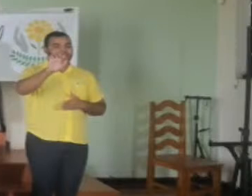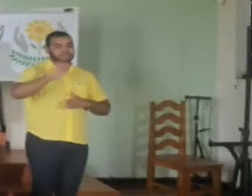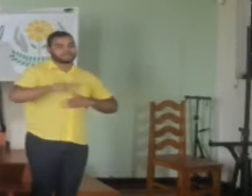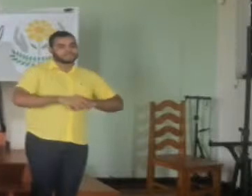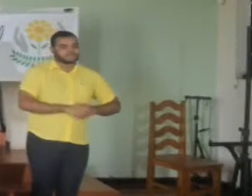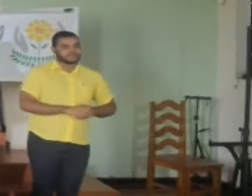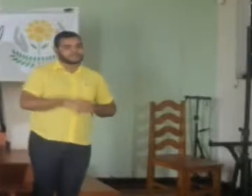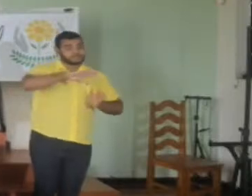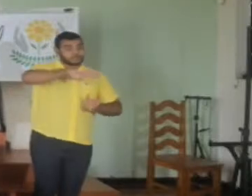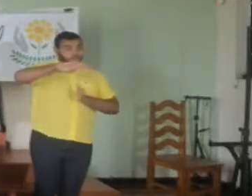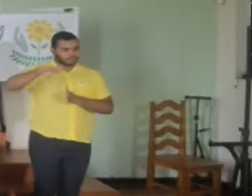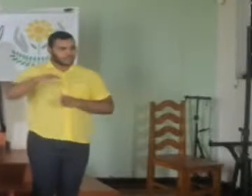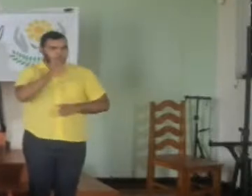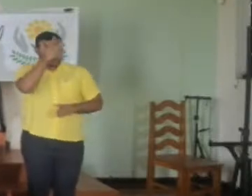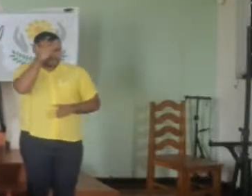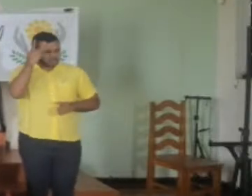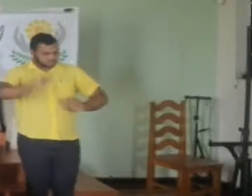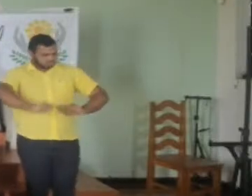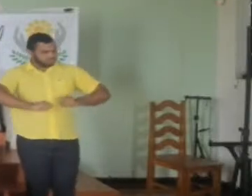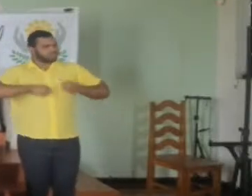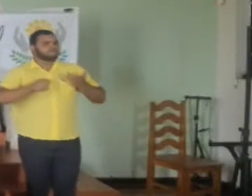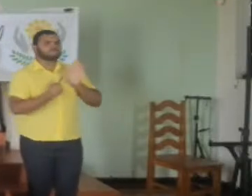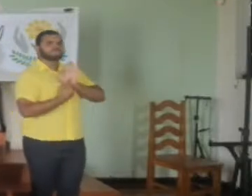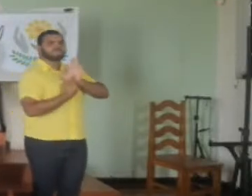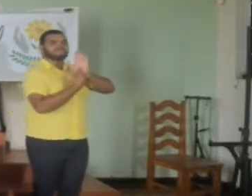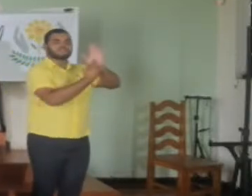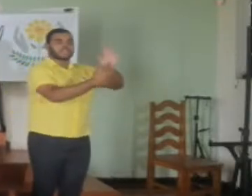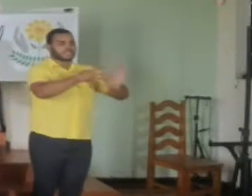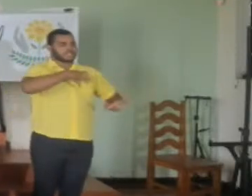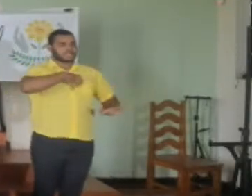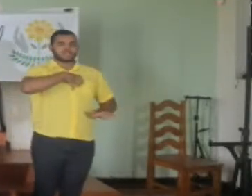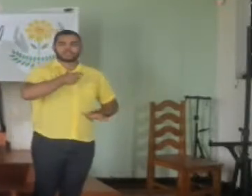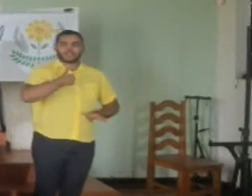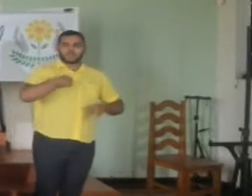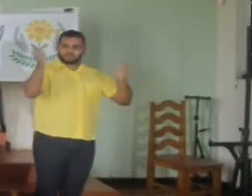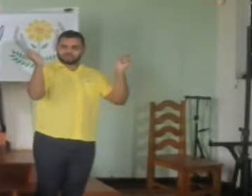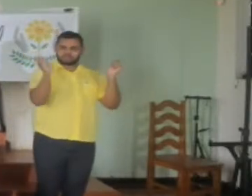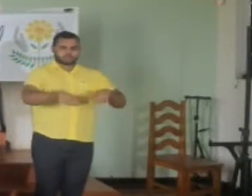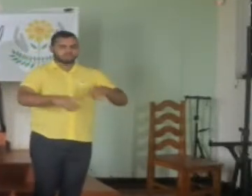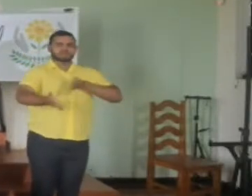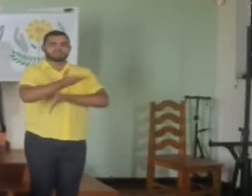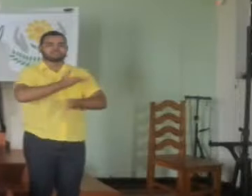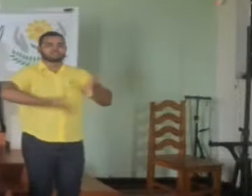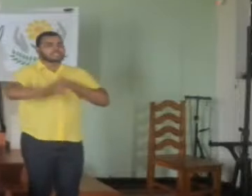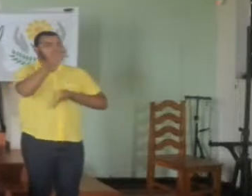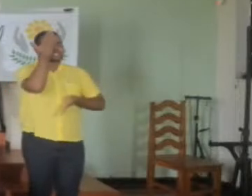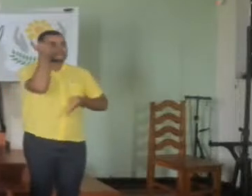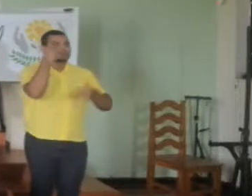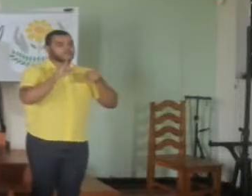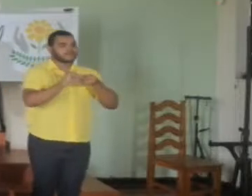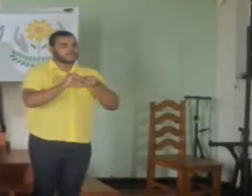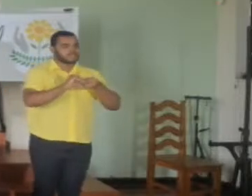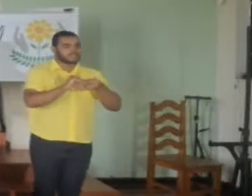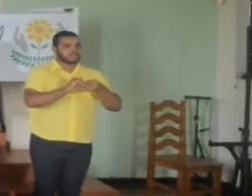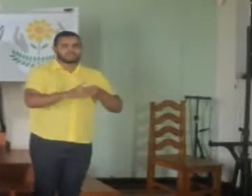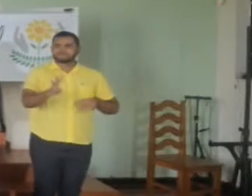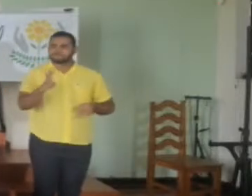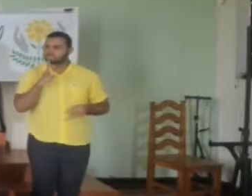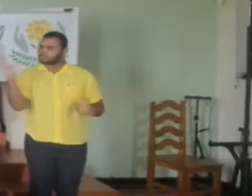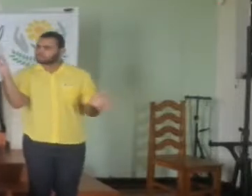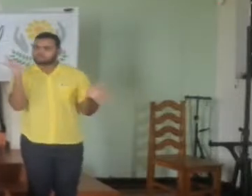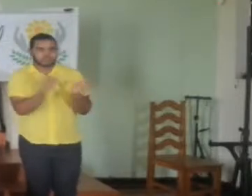Quando uma pessoa é empoderada, ela sente que as suas competências e destrezas são